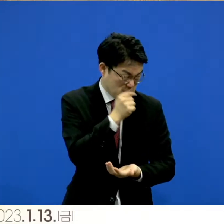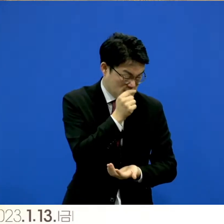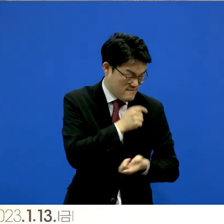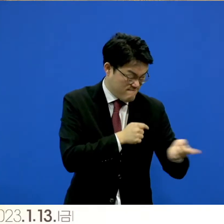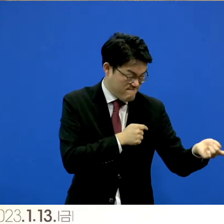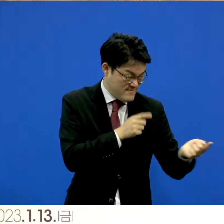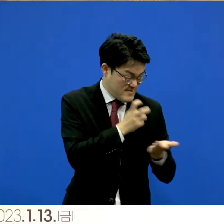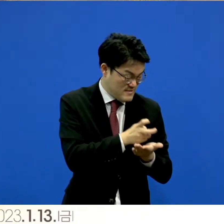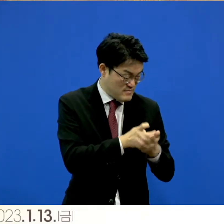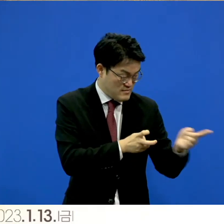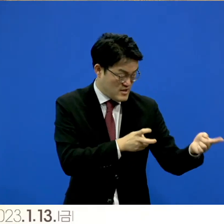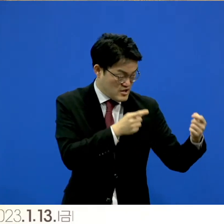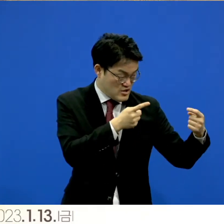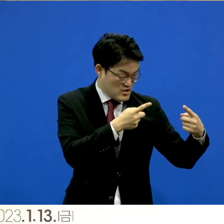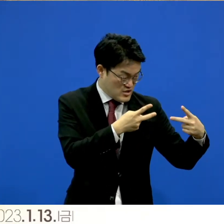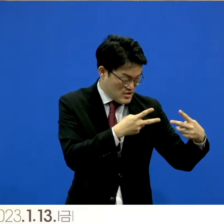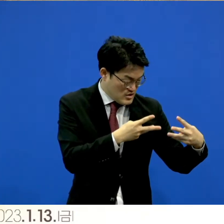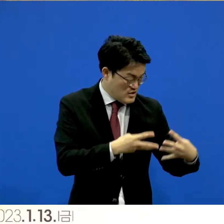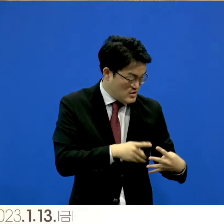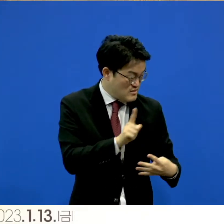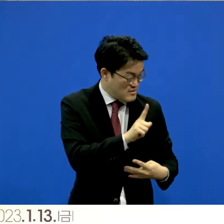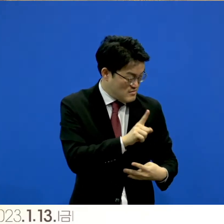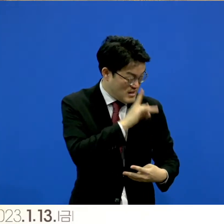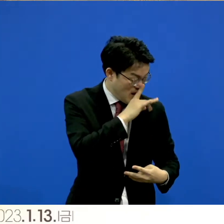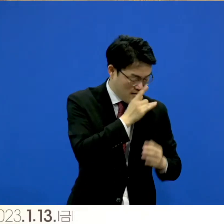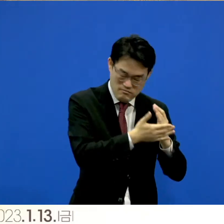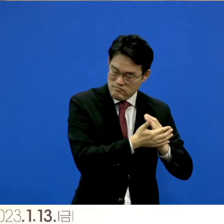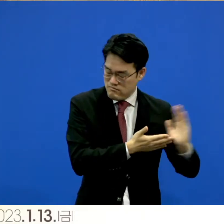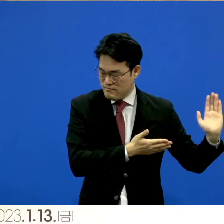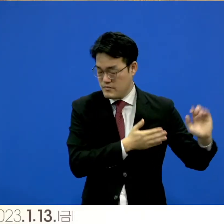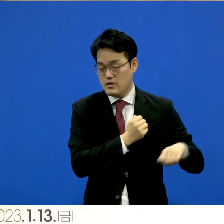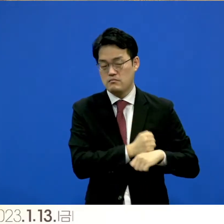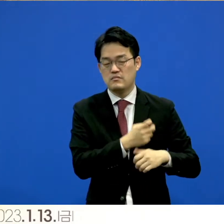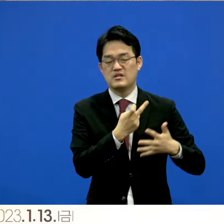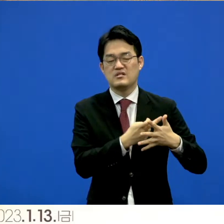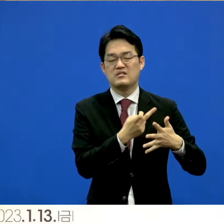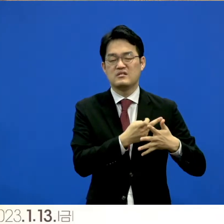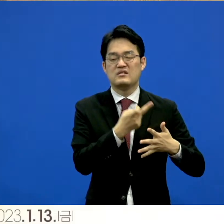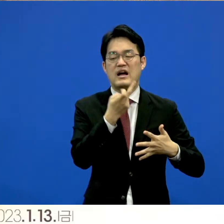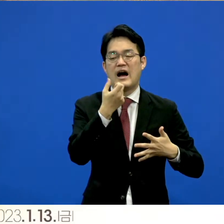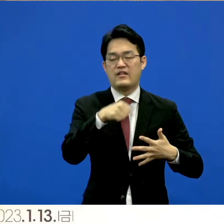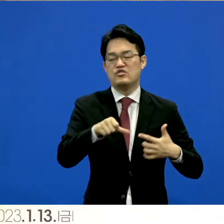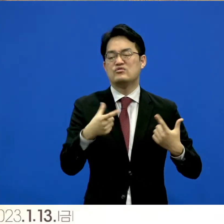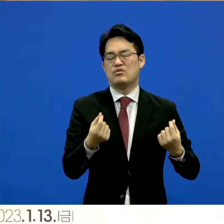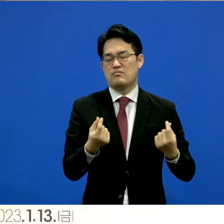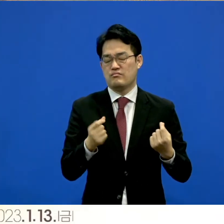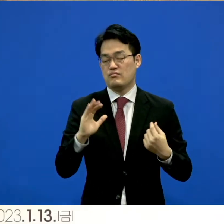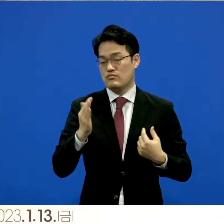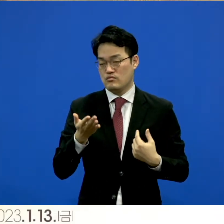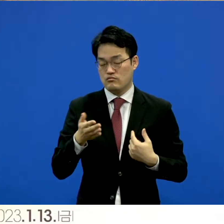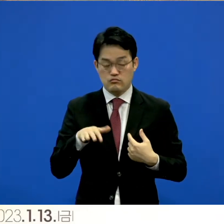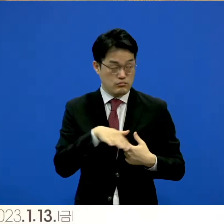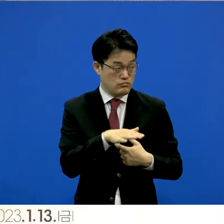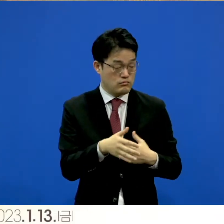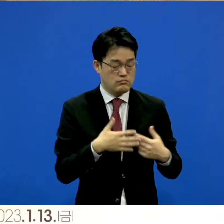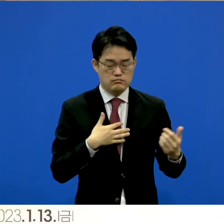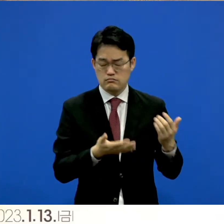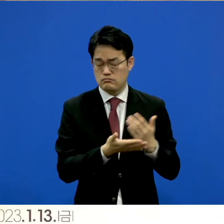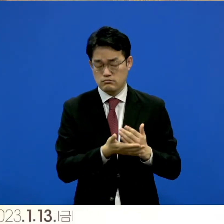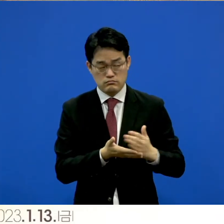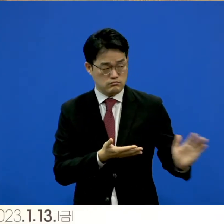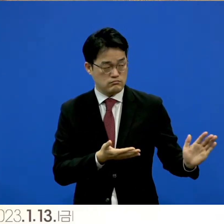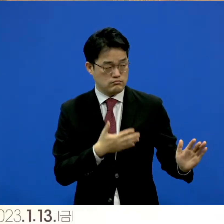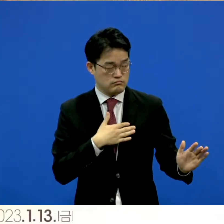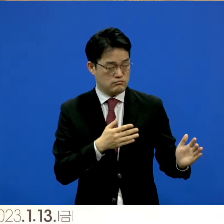것이죠. 큰 아들들이 모인 공동체. 그러면 위험한 일들이 벌어질 수 있습니다. 우리도 모르게 배제하고 나도 모르는 사이